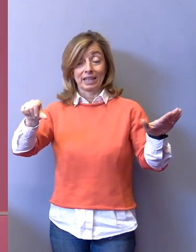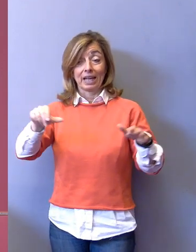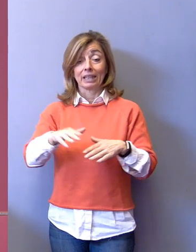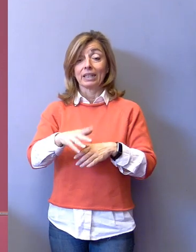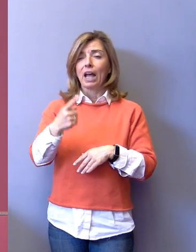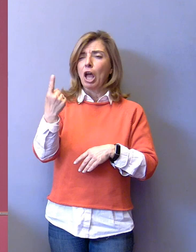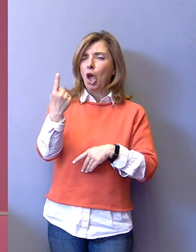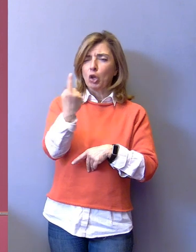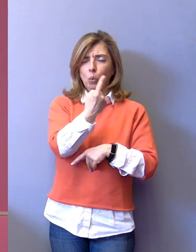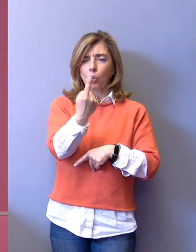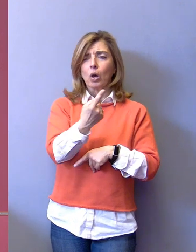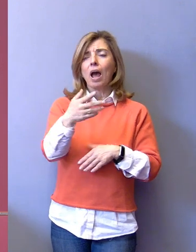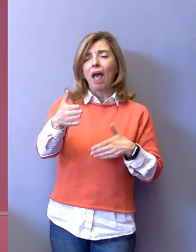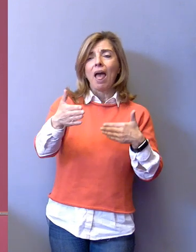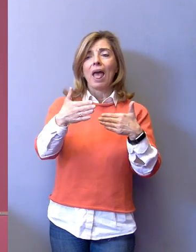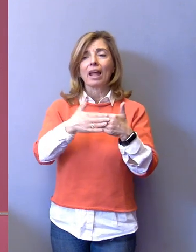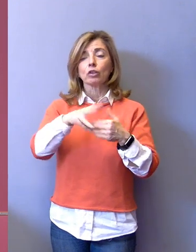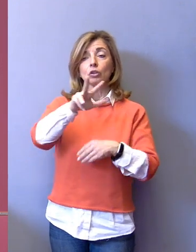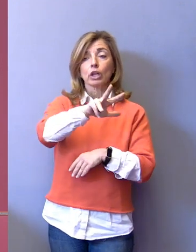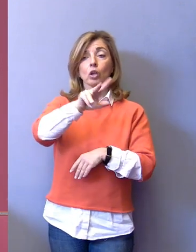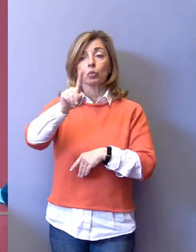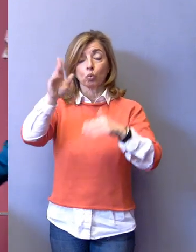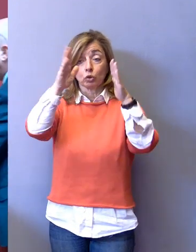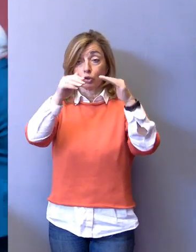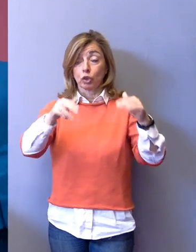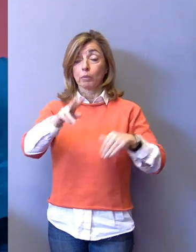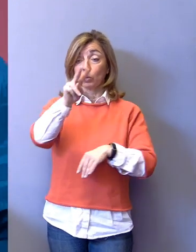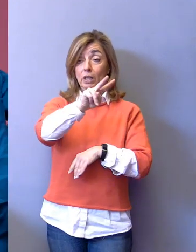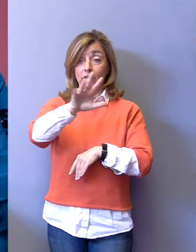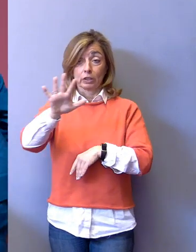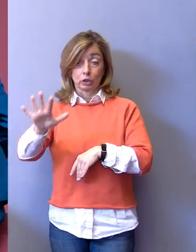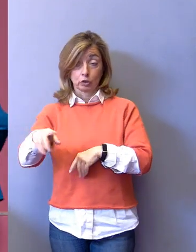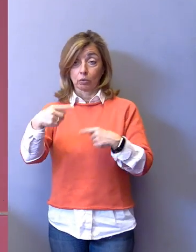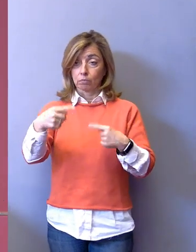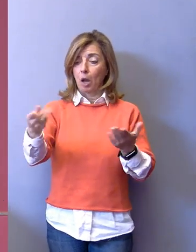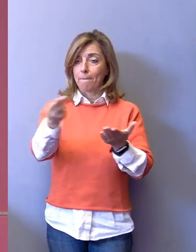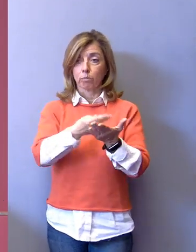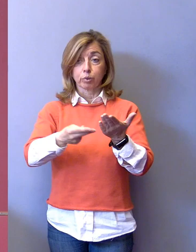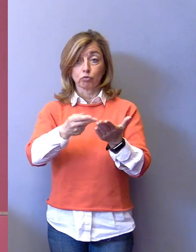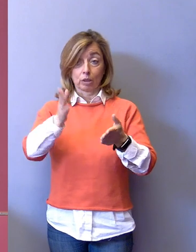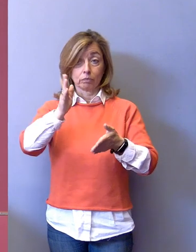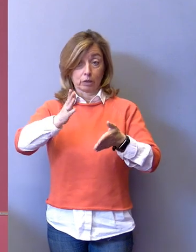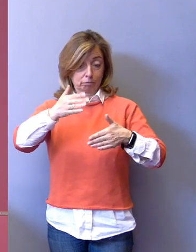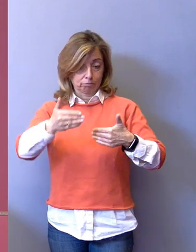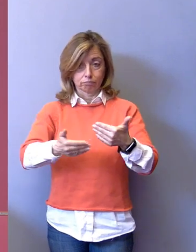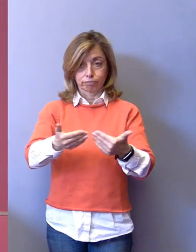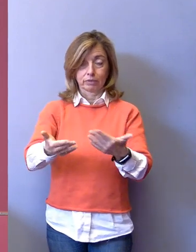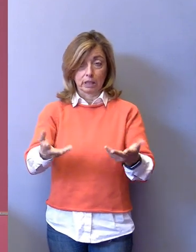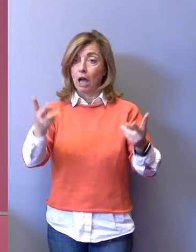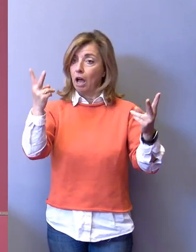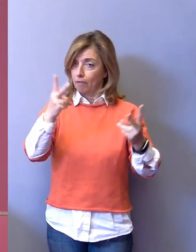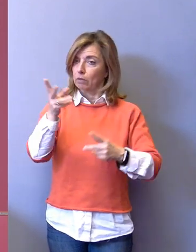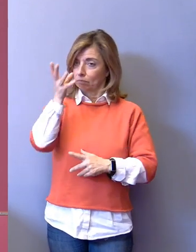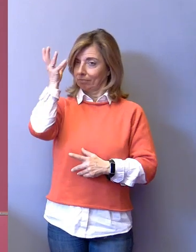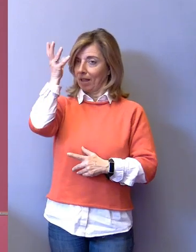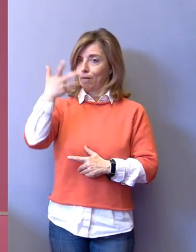entro il 31 di dicembre del 2025 quindi sono progetti che stiamo mettendo in pista sono progetti molto ambiziosi